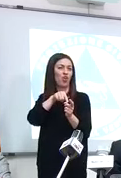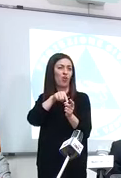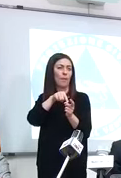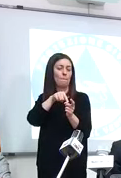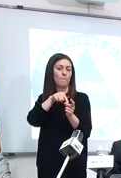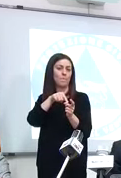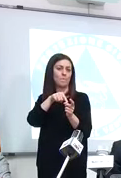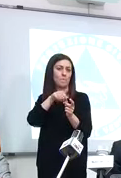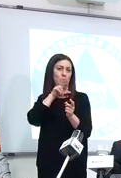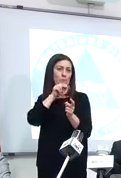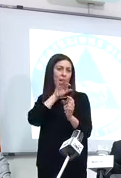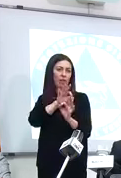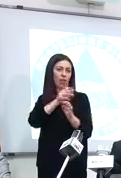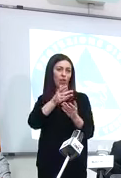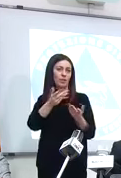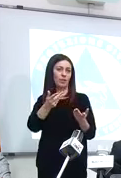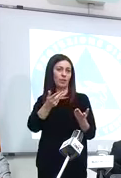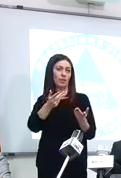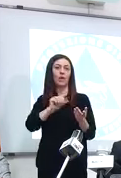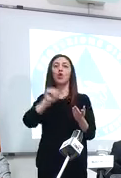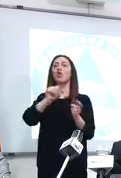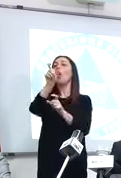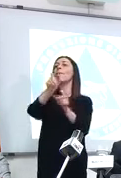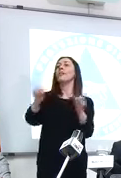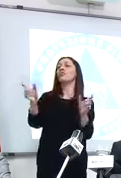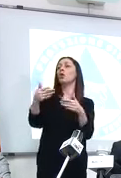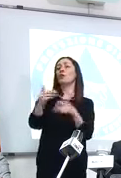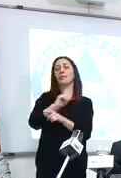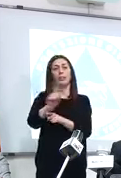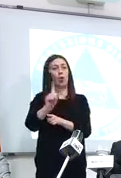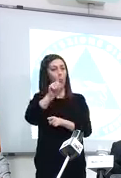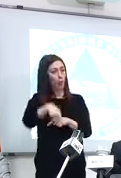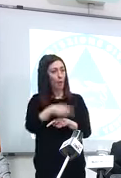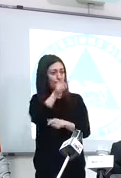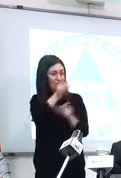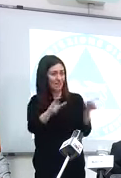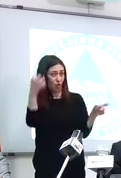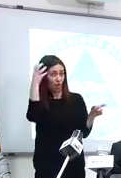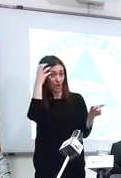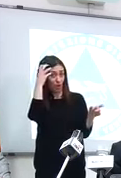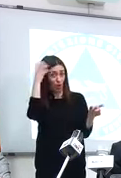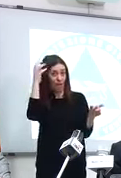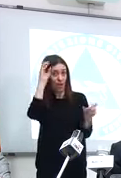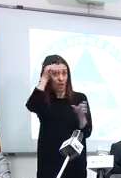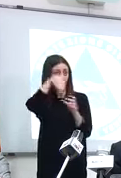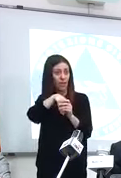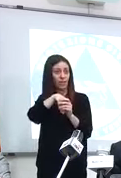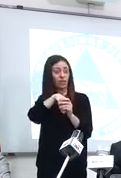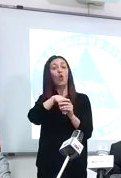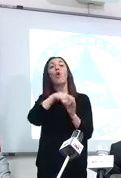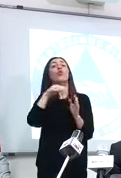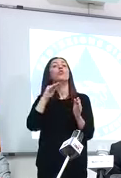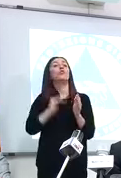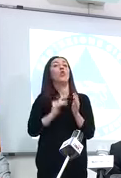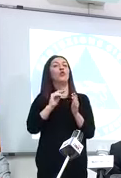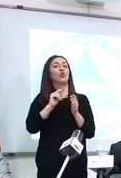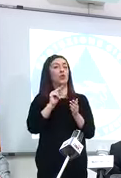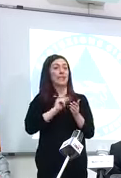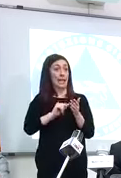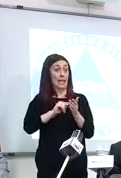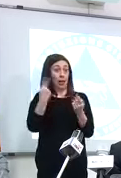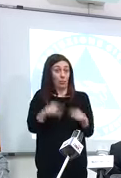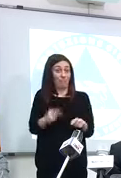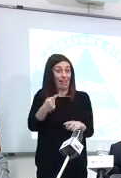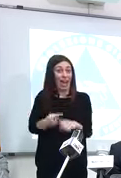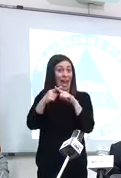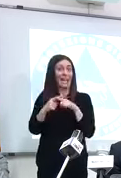un'altra roba. Io ho fatto una domanda. Scusatemi, abbiamo avuto 3 sottosegretari di questo ex governo che hanno